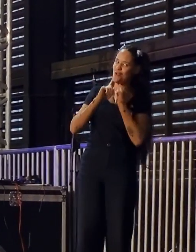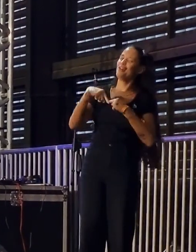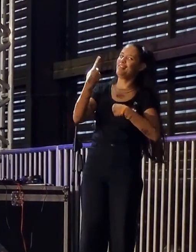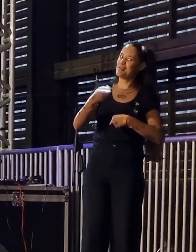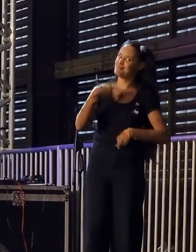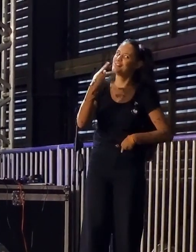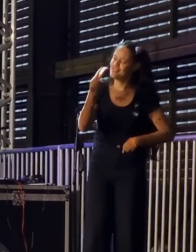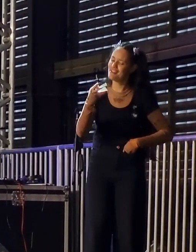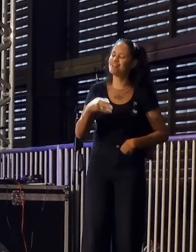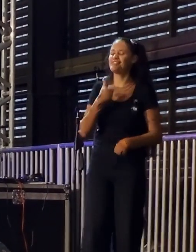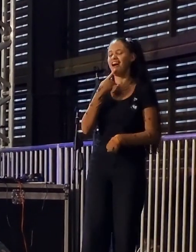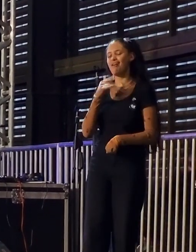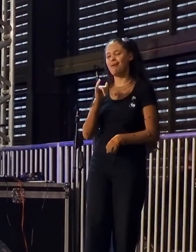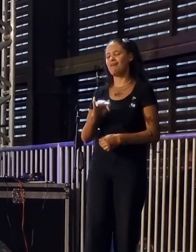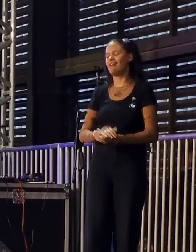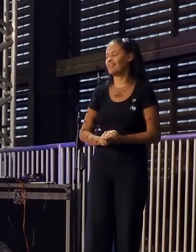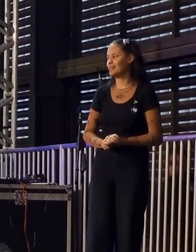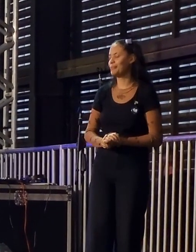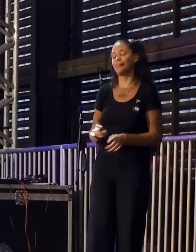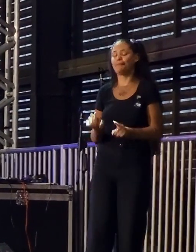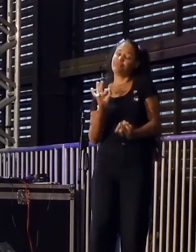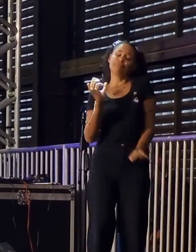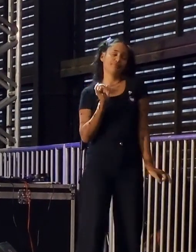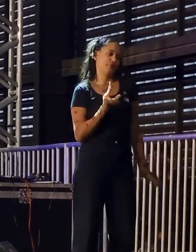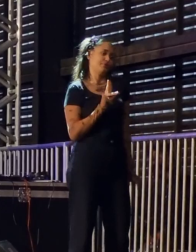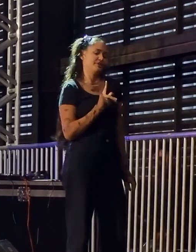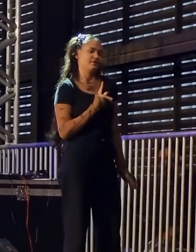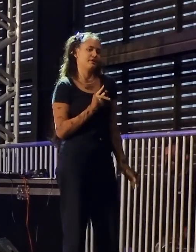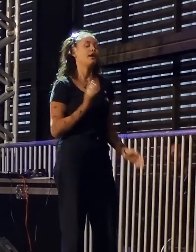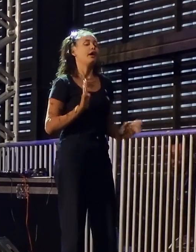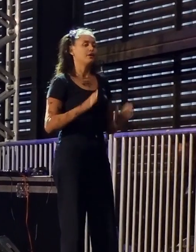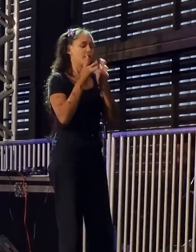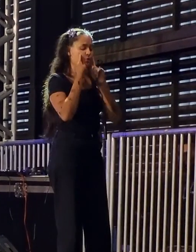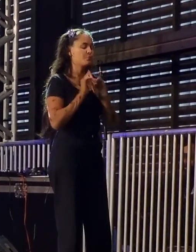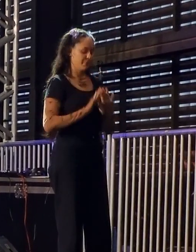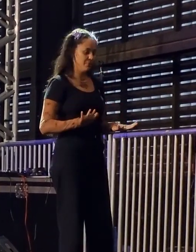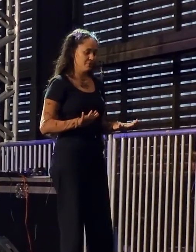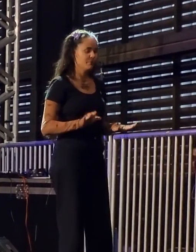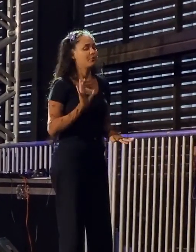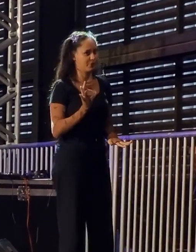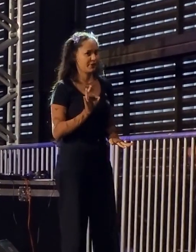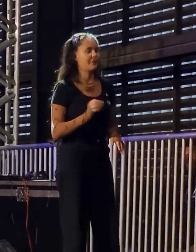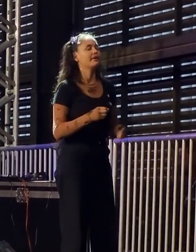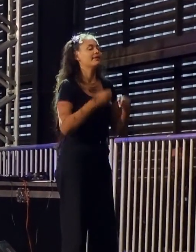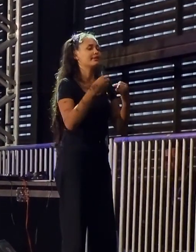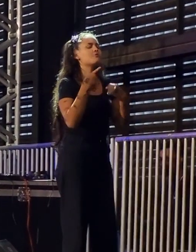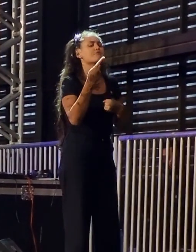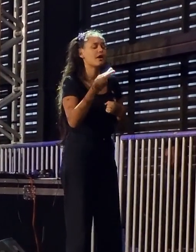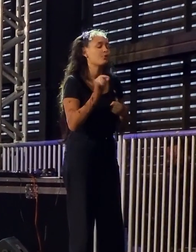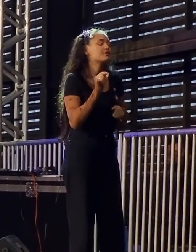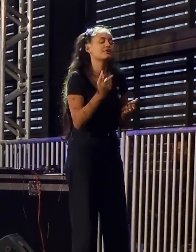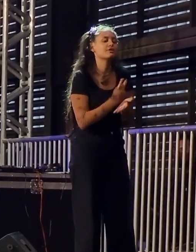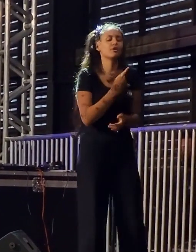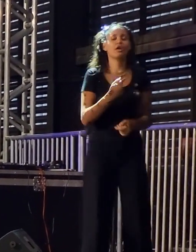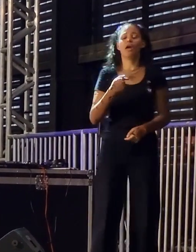depois eu falo, papazinho. Tá bem, já parou de chorar? Sim. Me conta, filho, o que